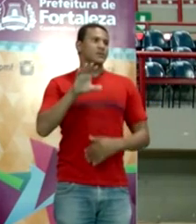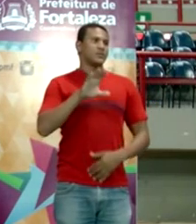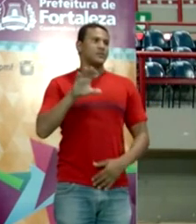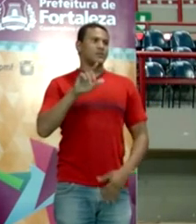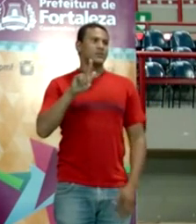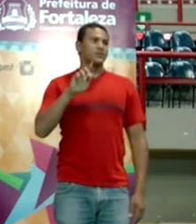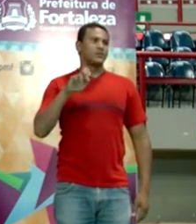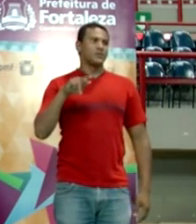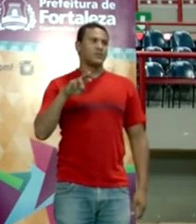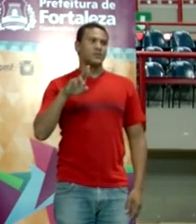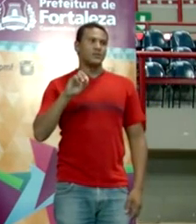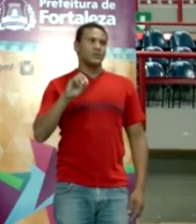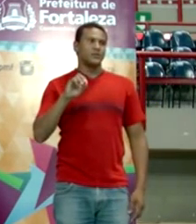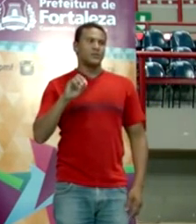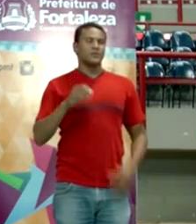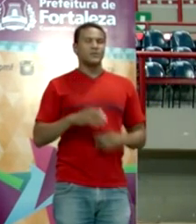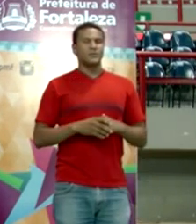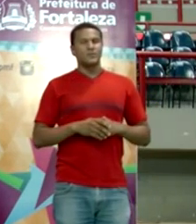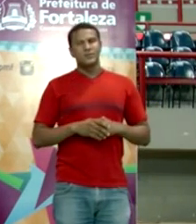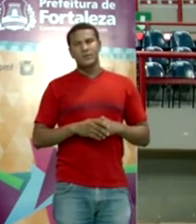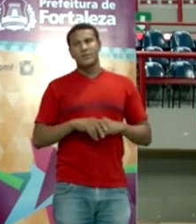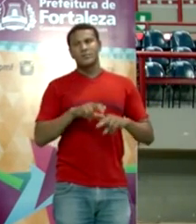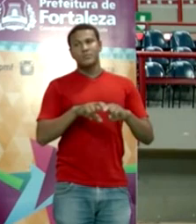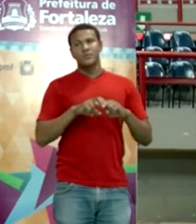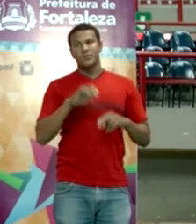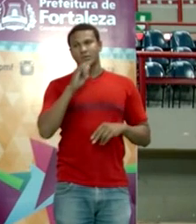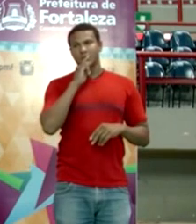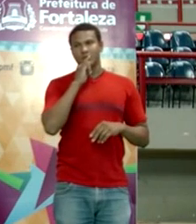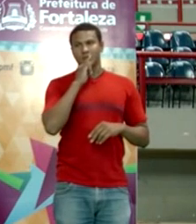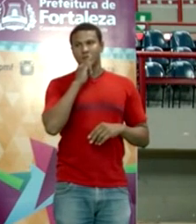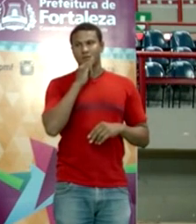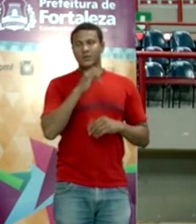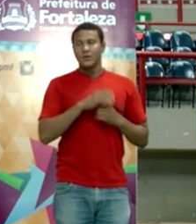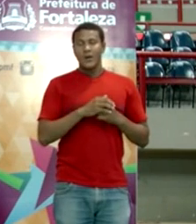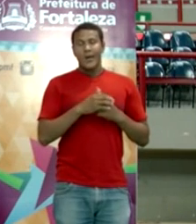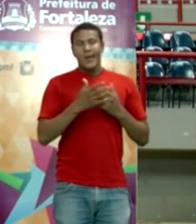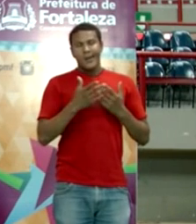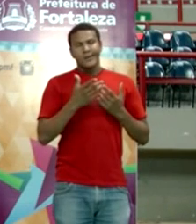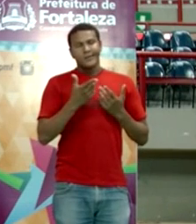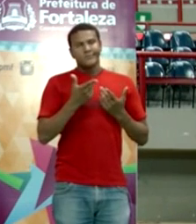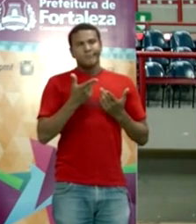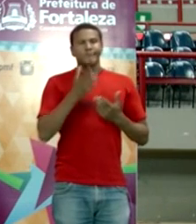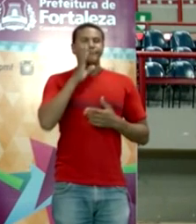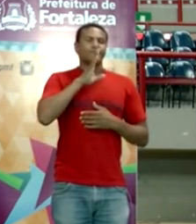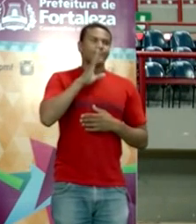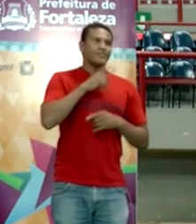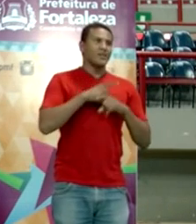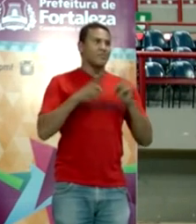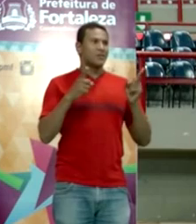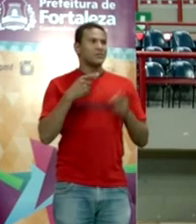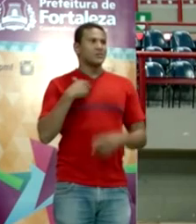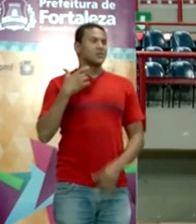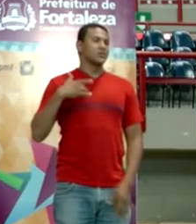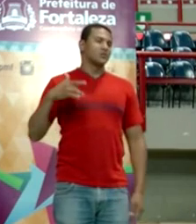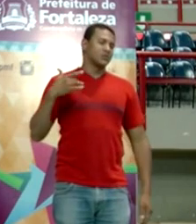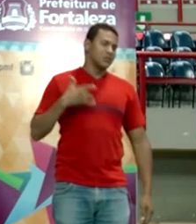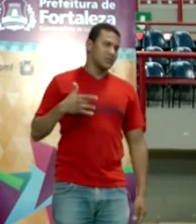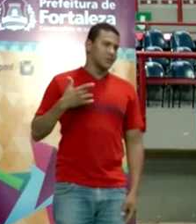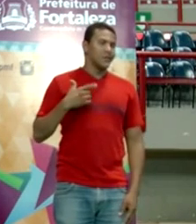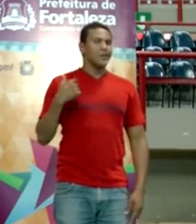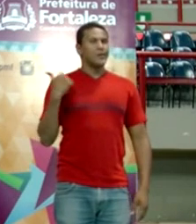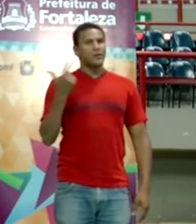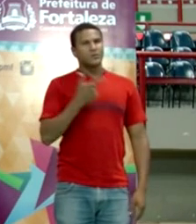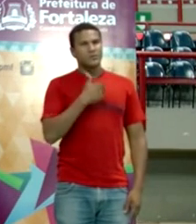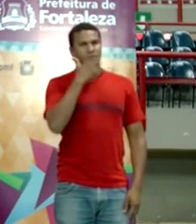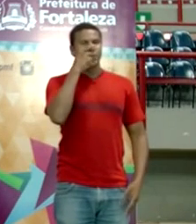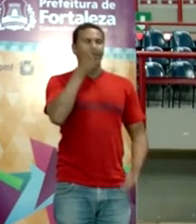eu acho assim interessante, mas ao mesmo tempo eu acho uma pena que muitas vezes nós sejamos obrigados a